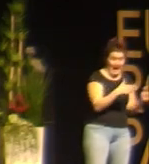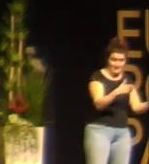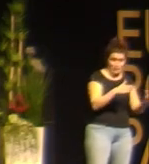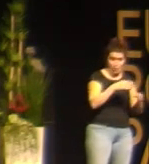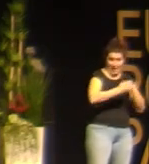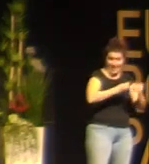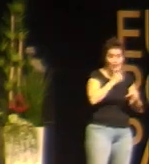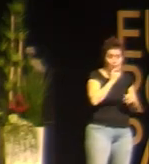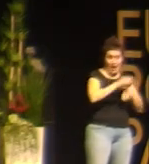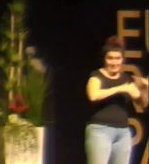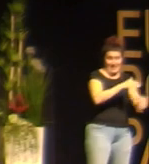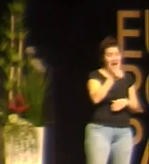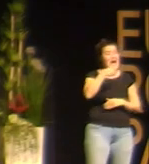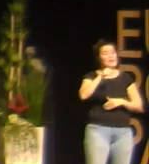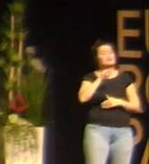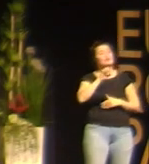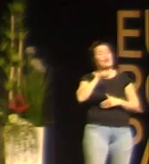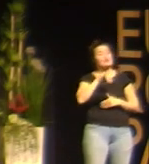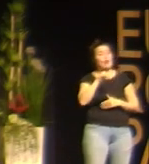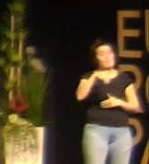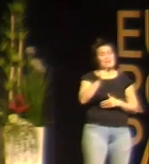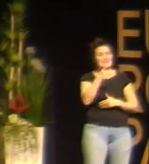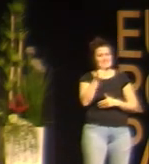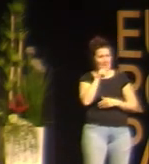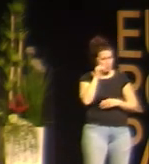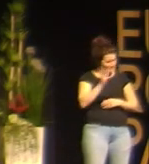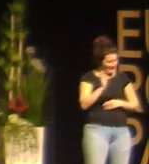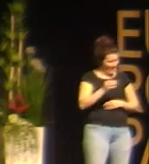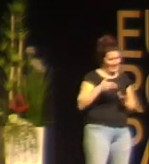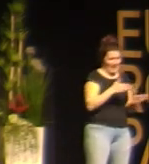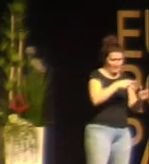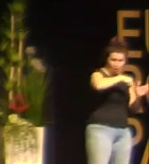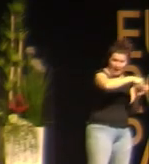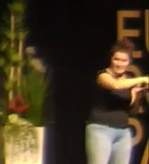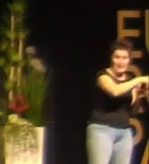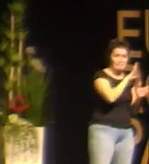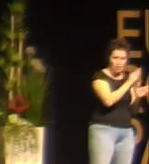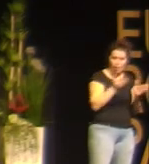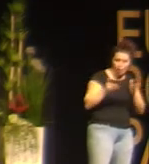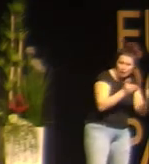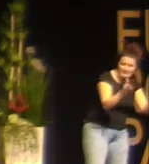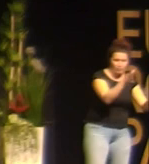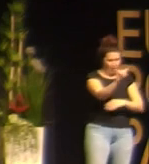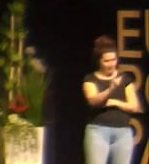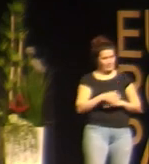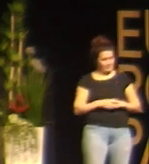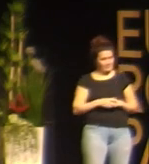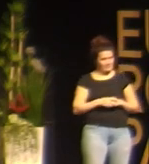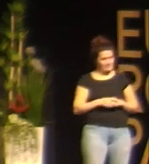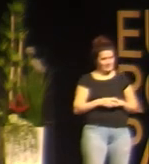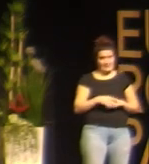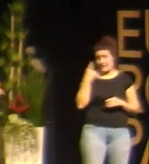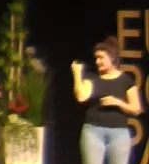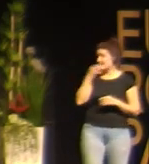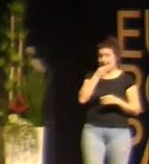antonio machado verdad es verdad que se hace camino al andar' pero hay orientaciones de hecho estáis en esta tarde